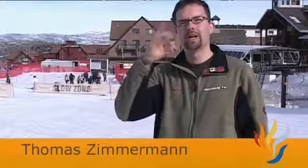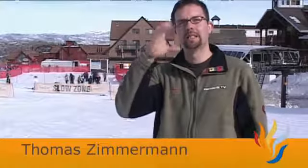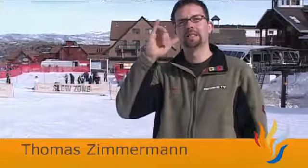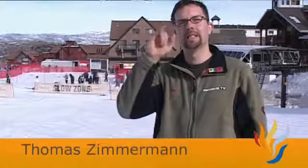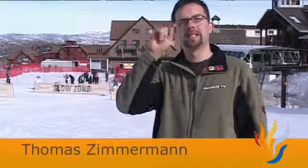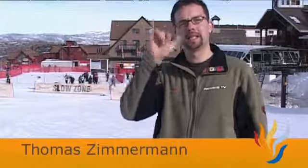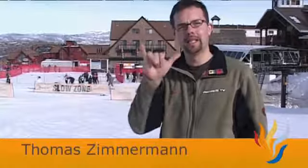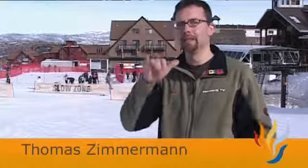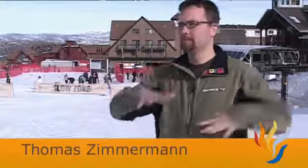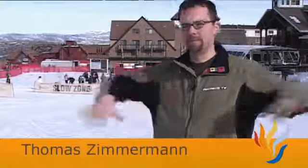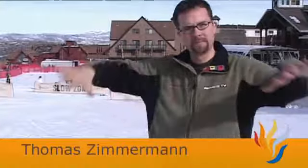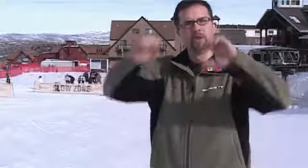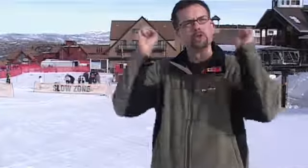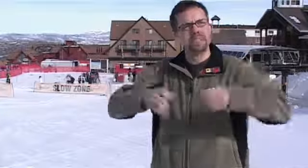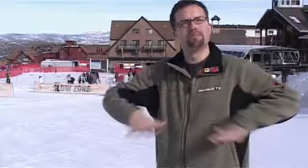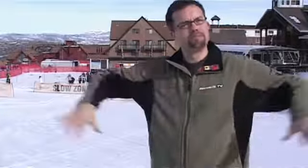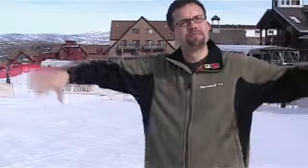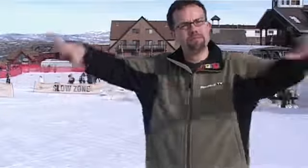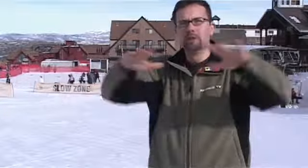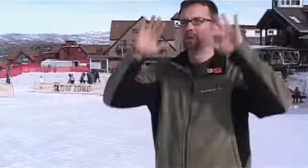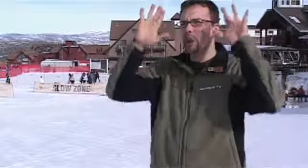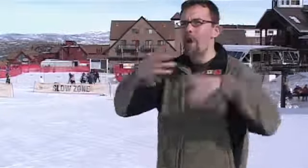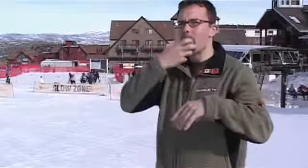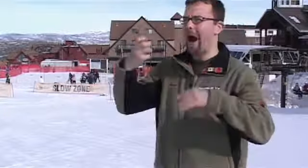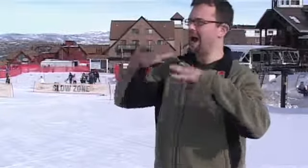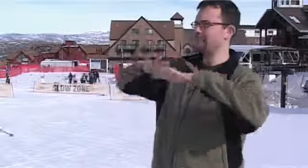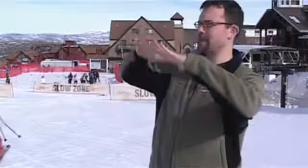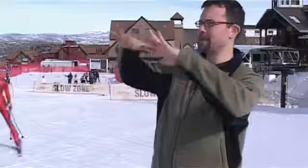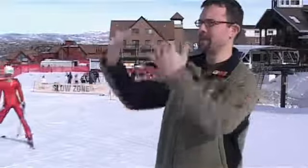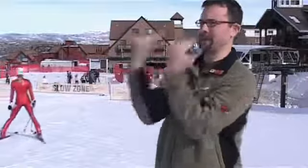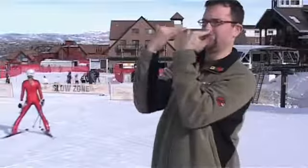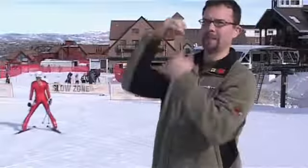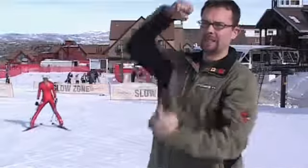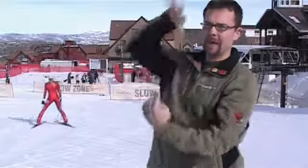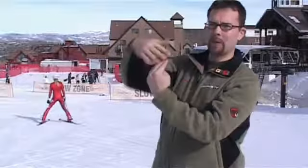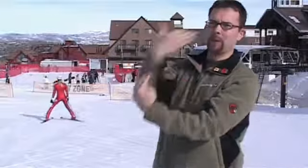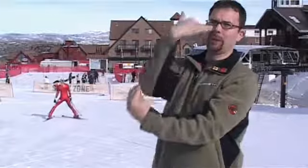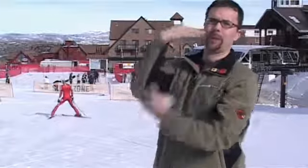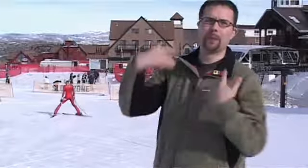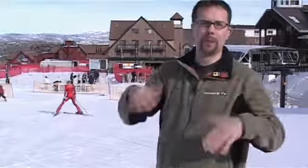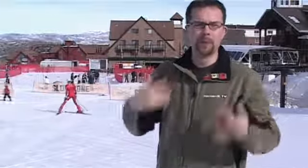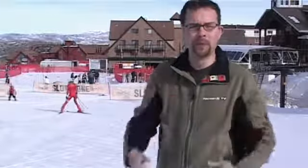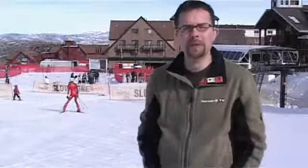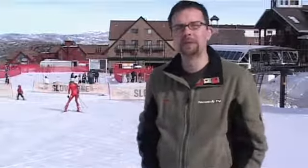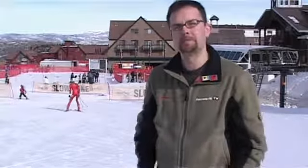in Park City im Skigebiet. Der Schnee ist weiß, blendet, die Sonne